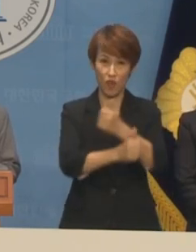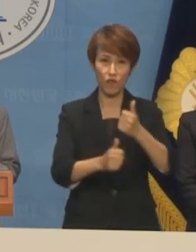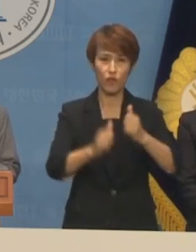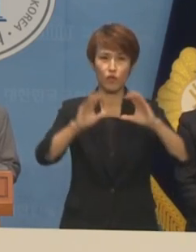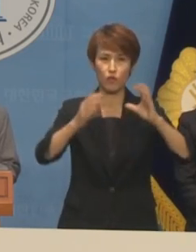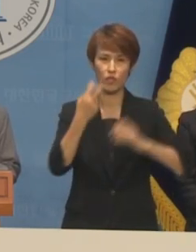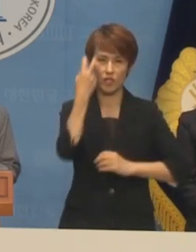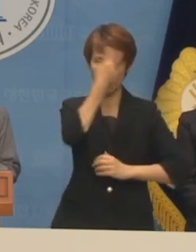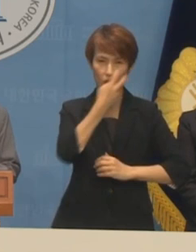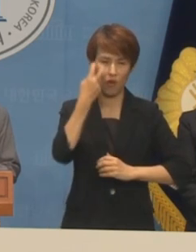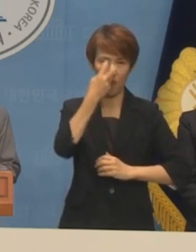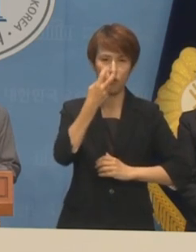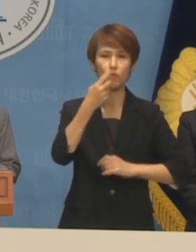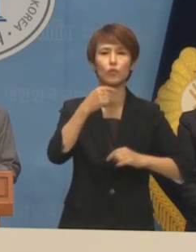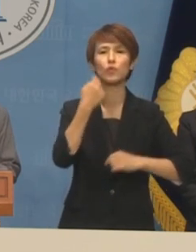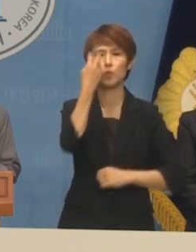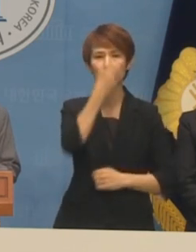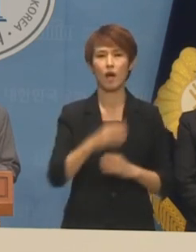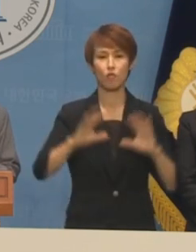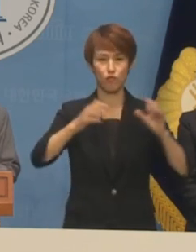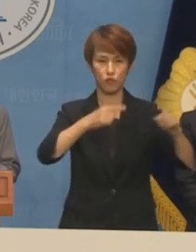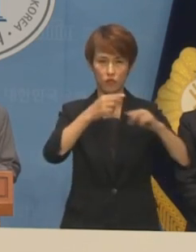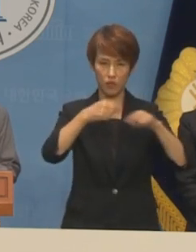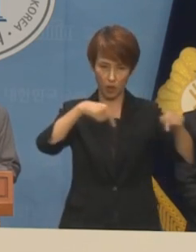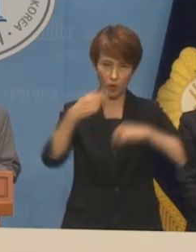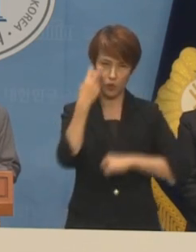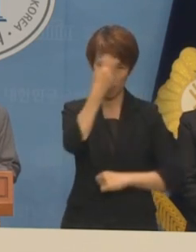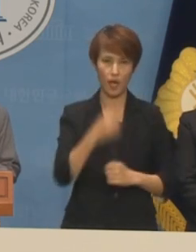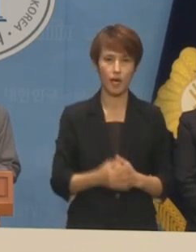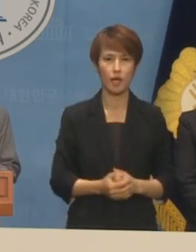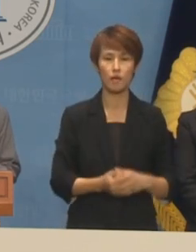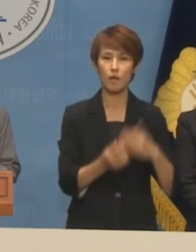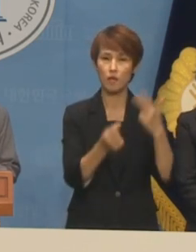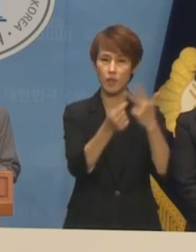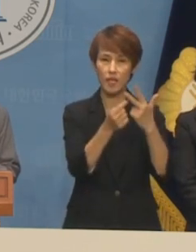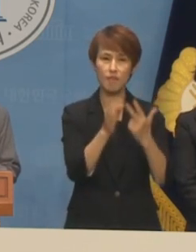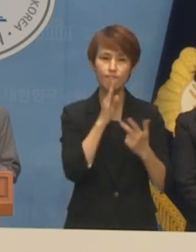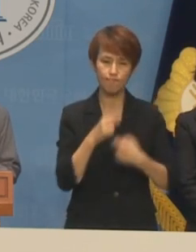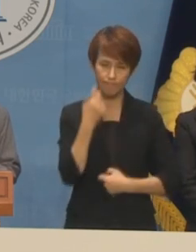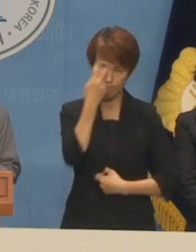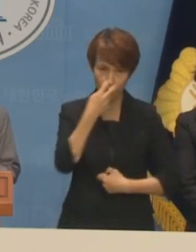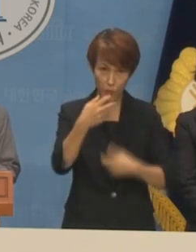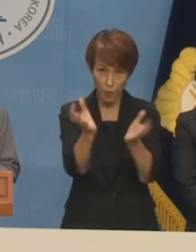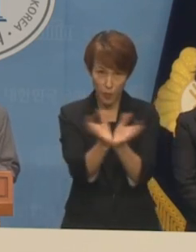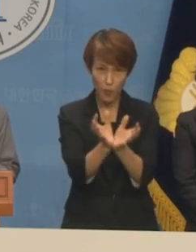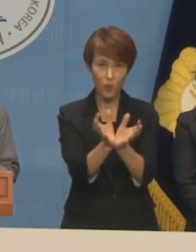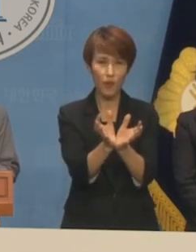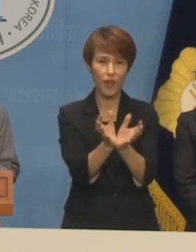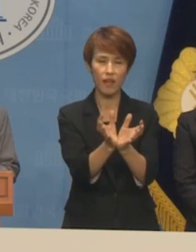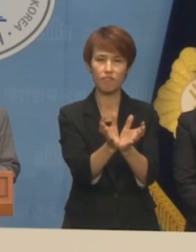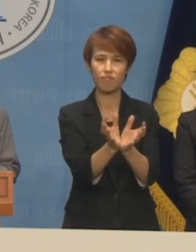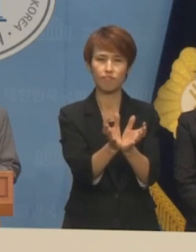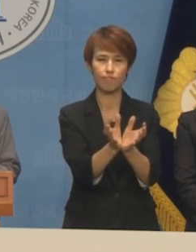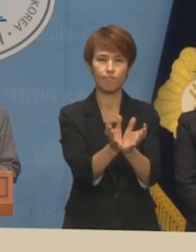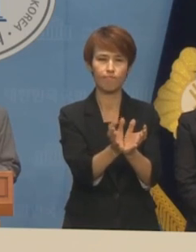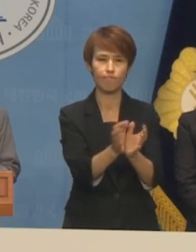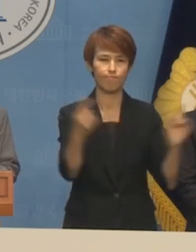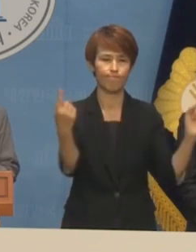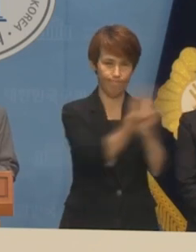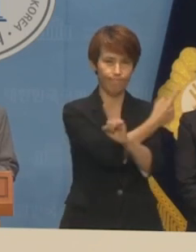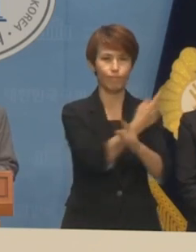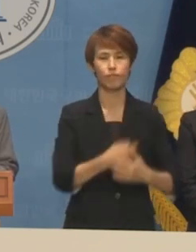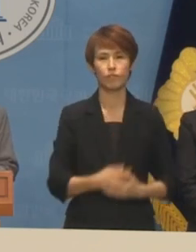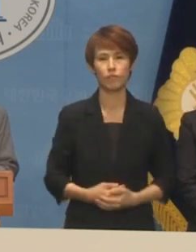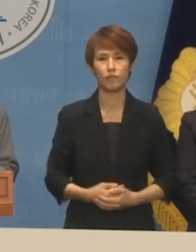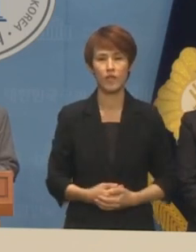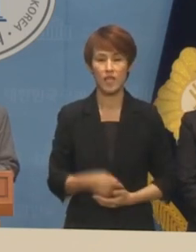국정조사 실시. 일곱 번째, 진상보고서 기획단 해체 후 재구성, 끝으로